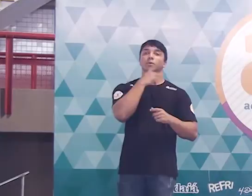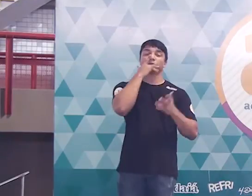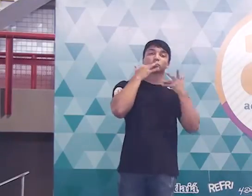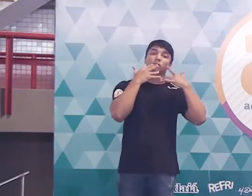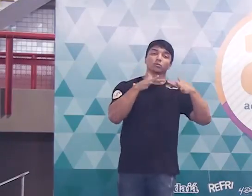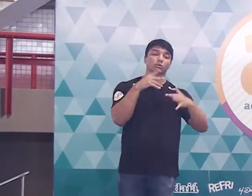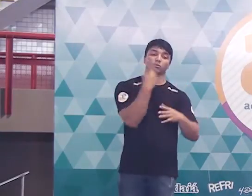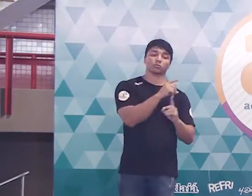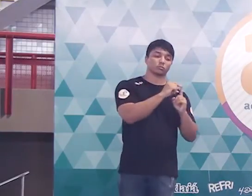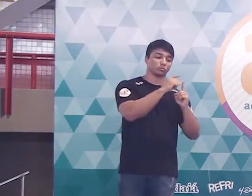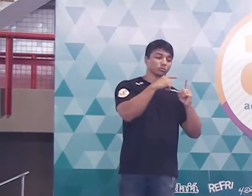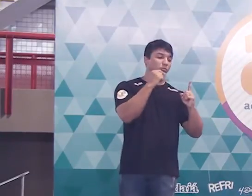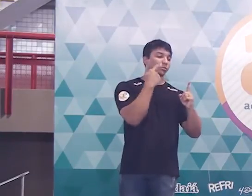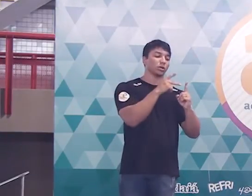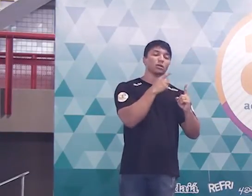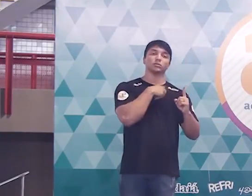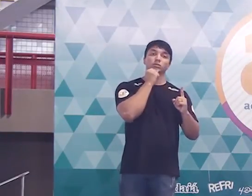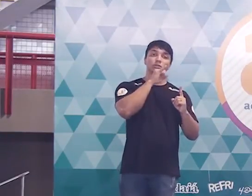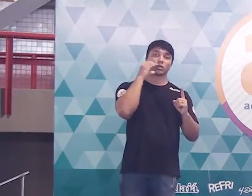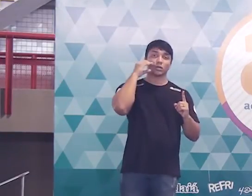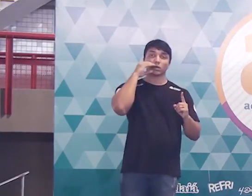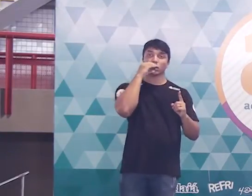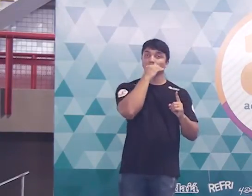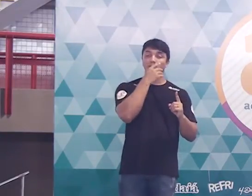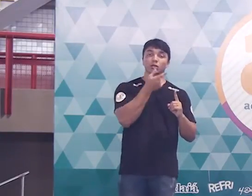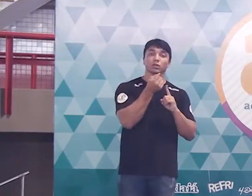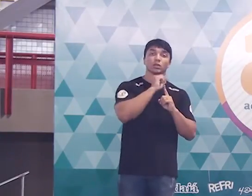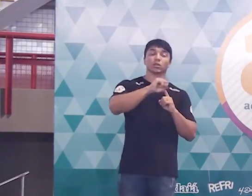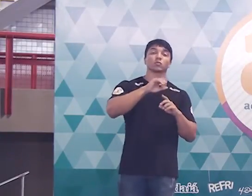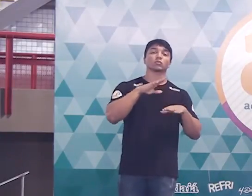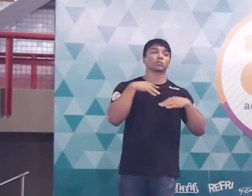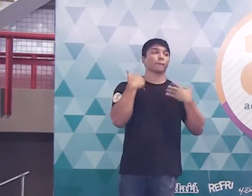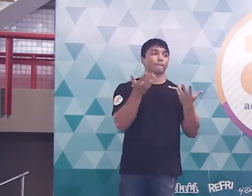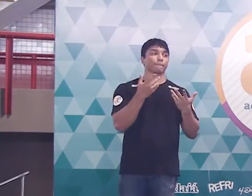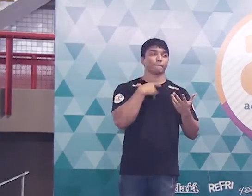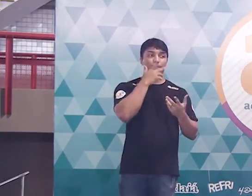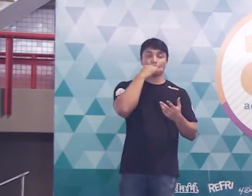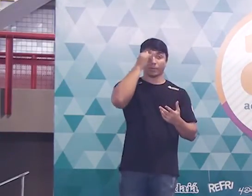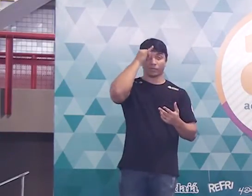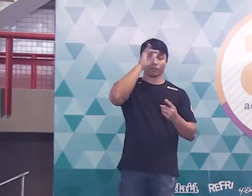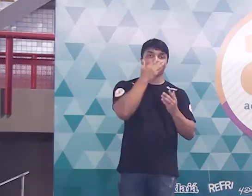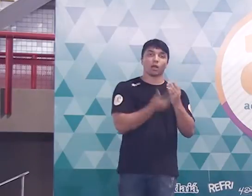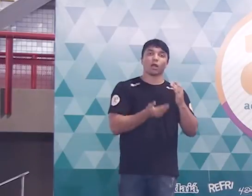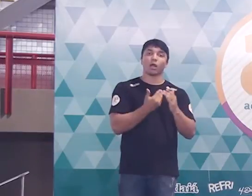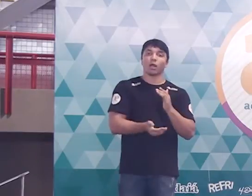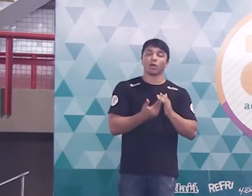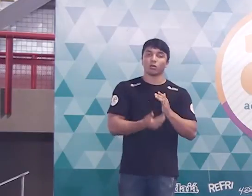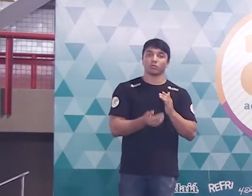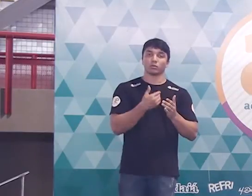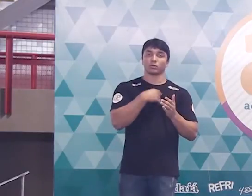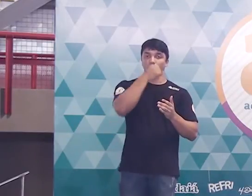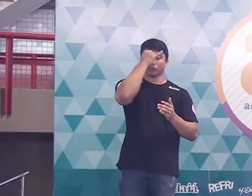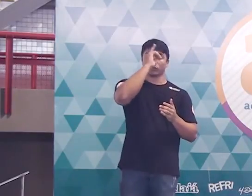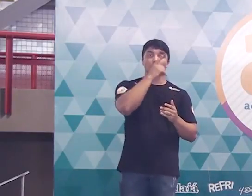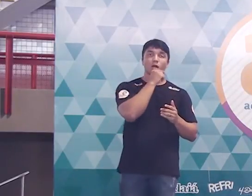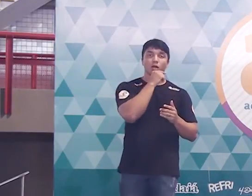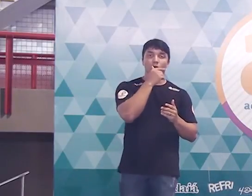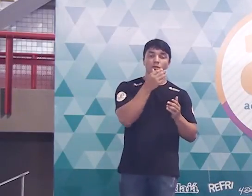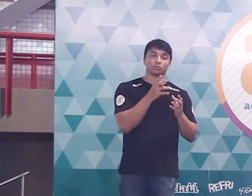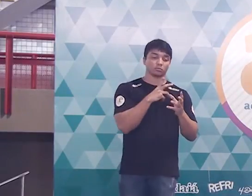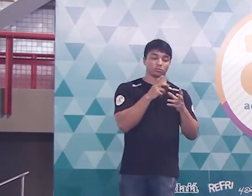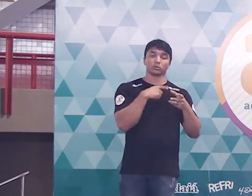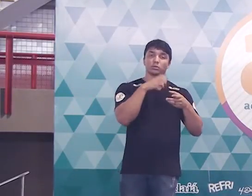natural das plantas quando o ambiente fica quente? Para evitar que ela perca água de maneira excessiva, ela fecha